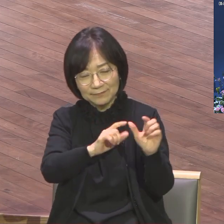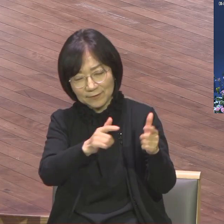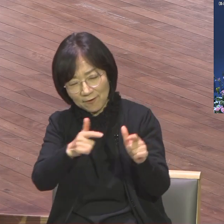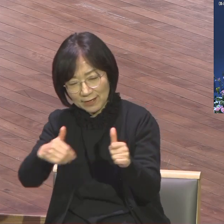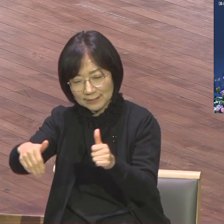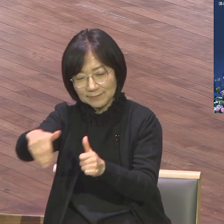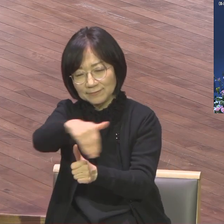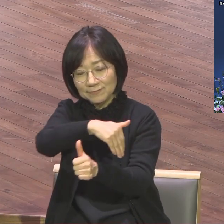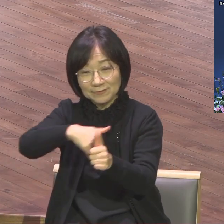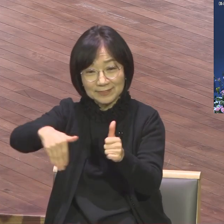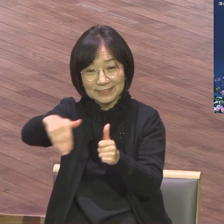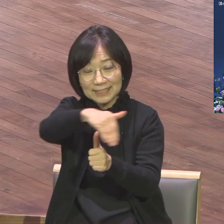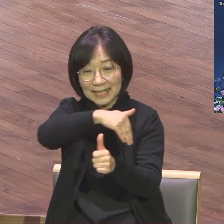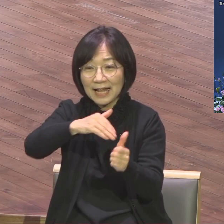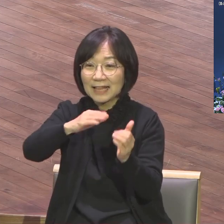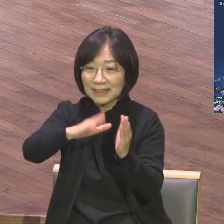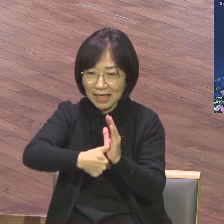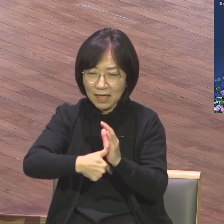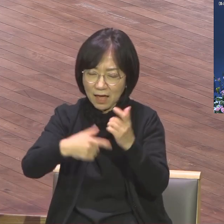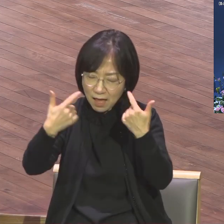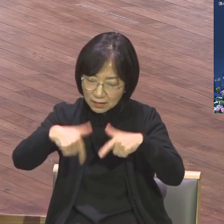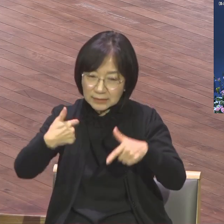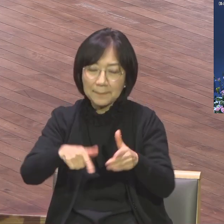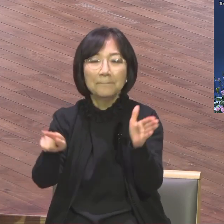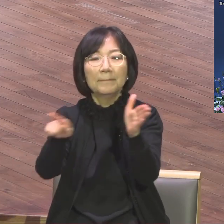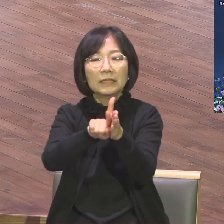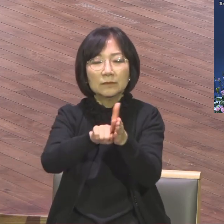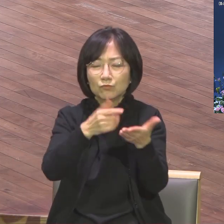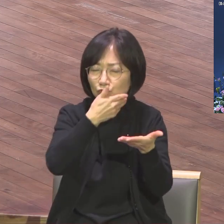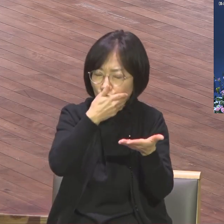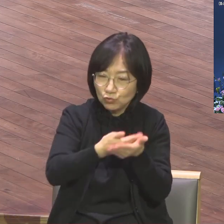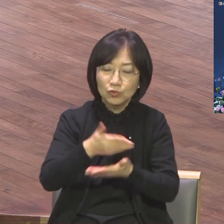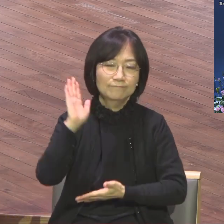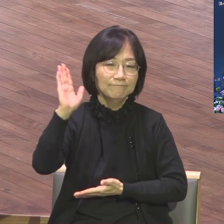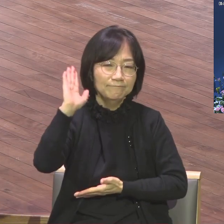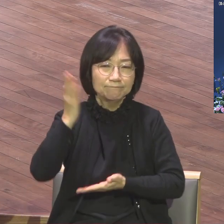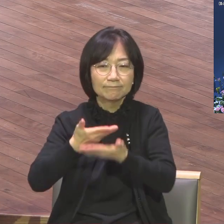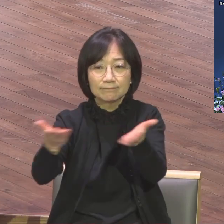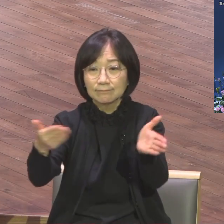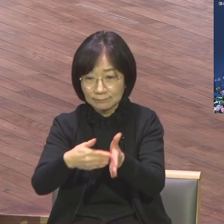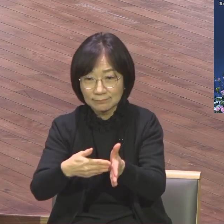속에서 믿음의 중요성을 강조했습니다.